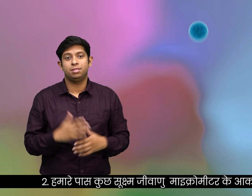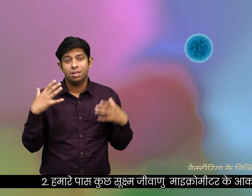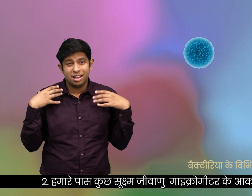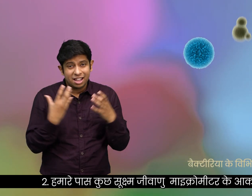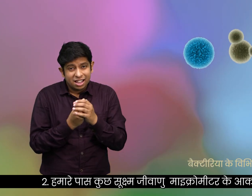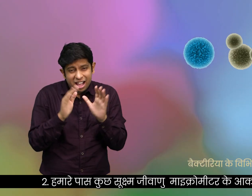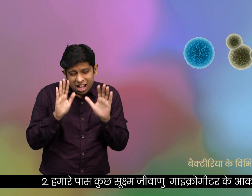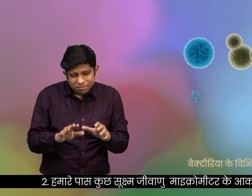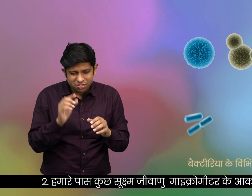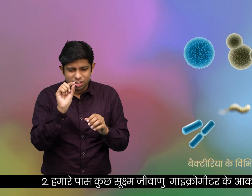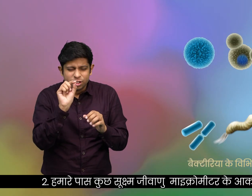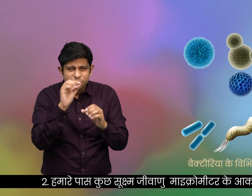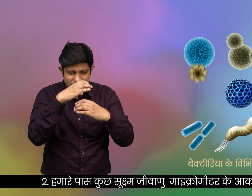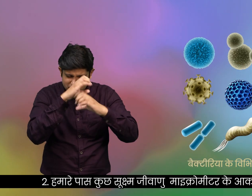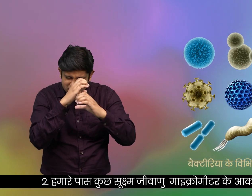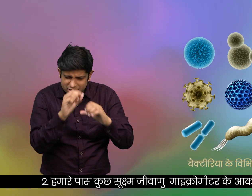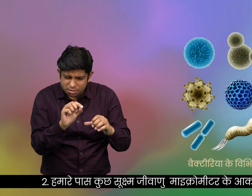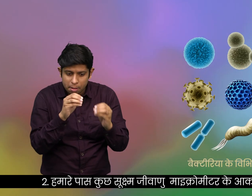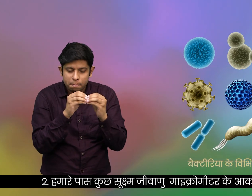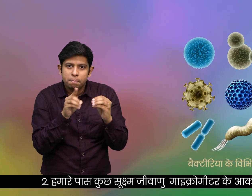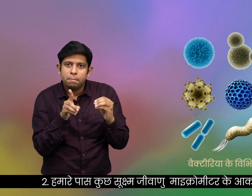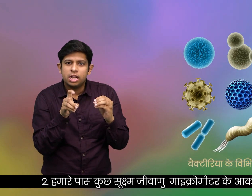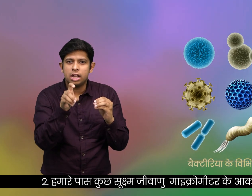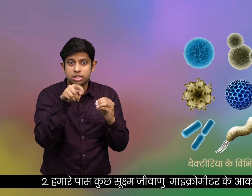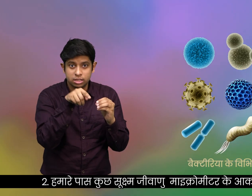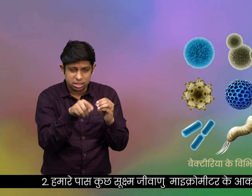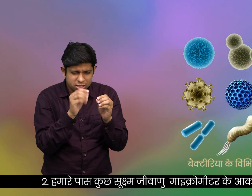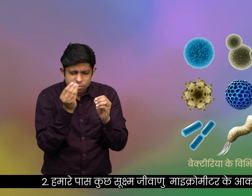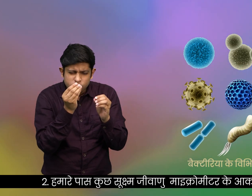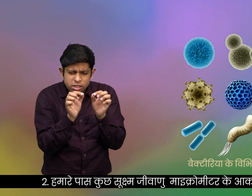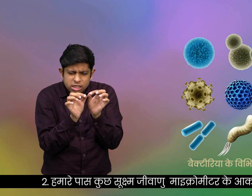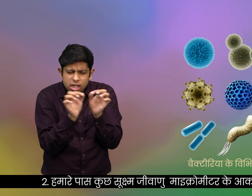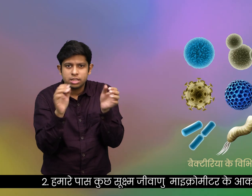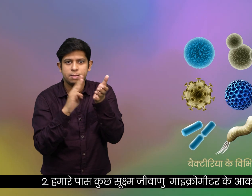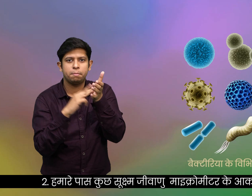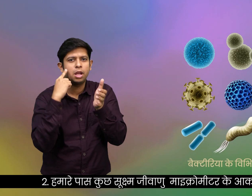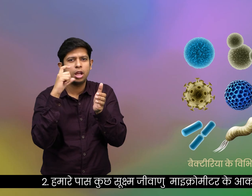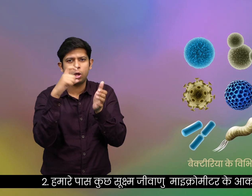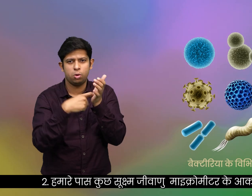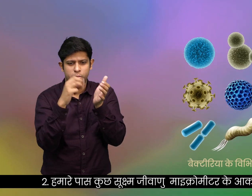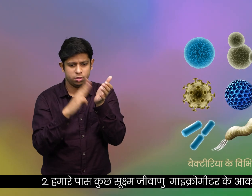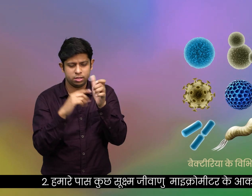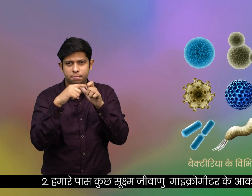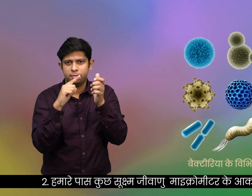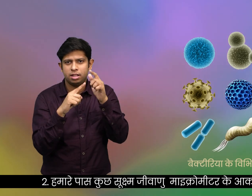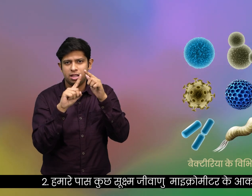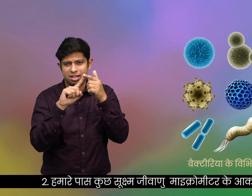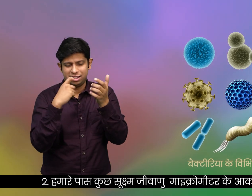दूसरा, हमारे पास कुछ सूक्ष्म जीवाणु माइक्रोमीटर के आकार के होते